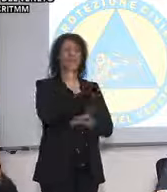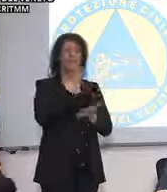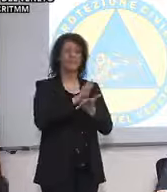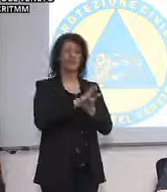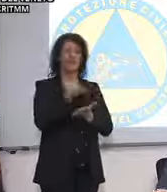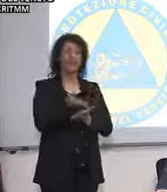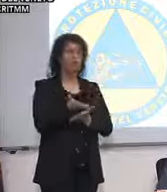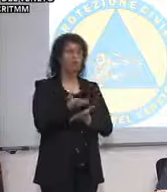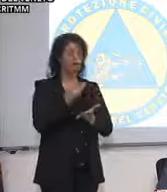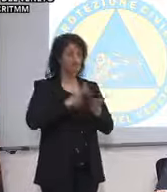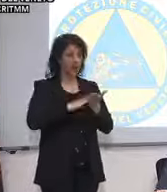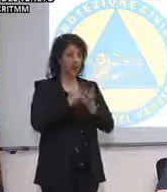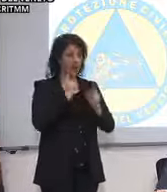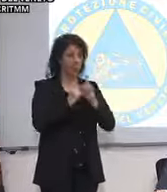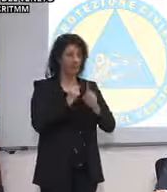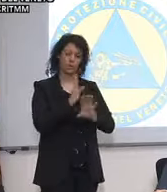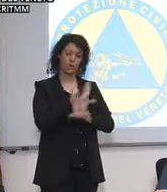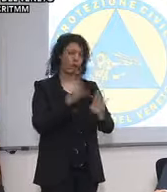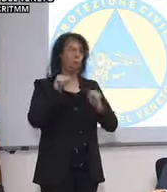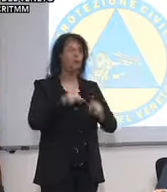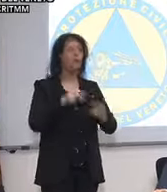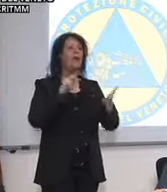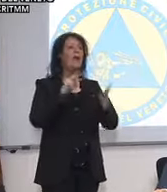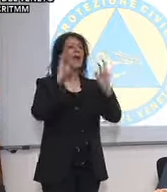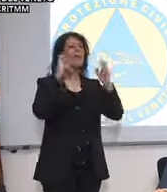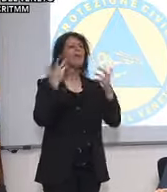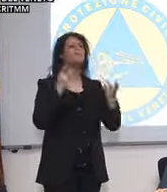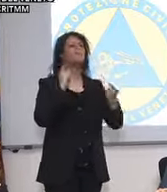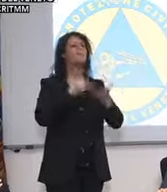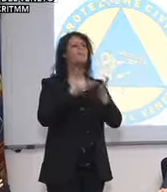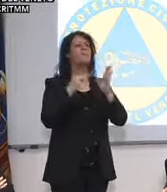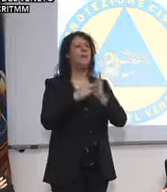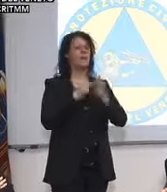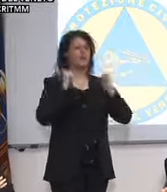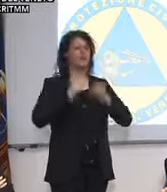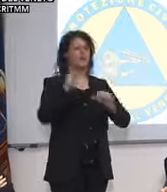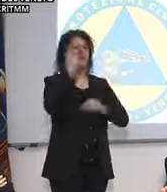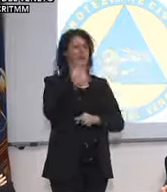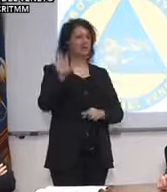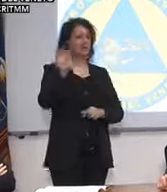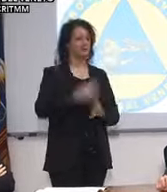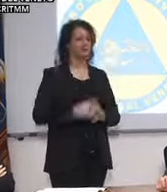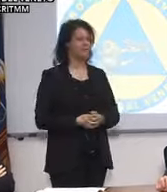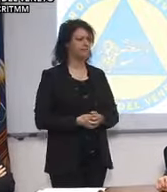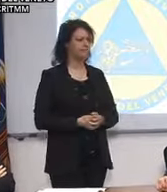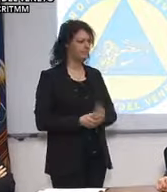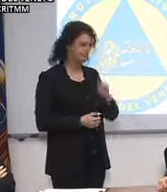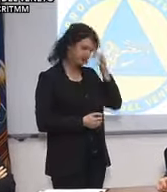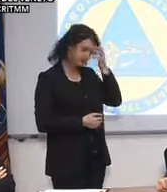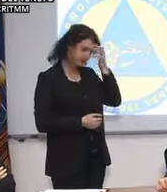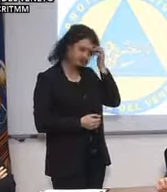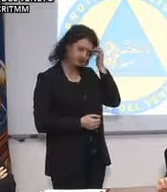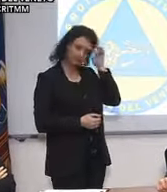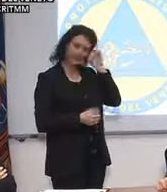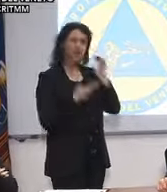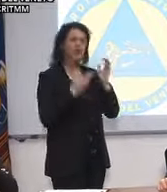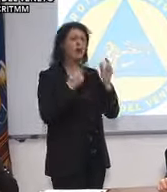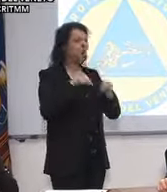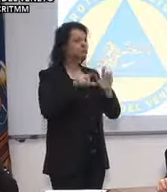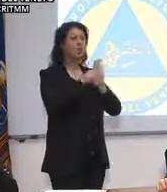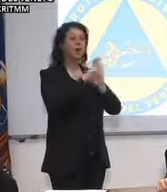dei Veneti e possibili soluzioni. Seconda domanda, che è più invece tecnica. Tecnicamente l'ordinanza di oggi, liberi entro i